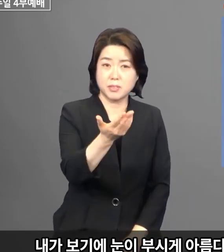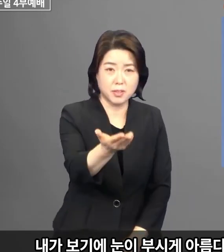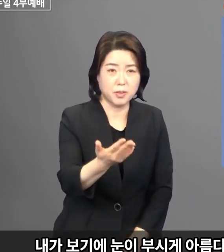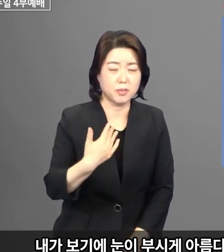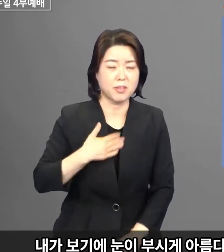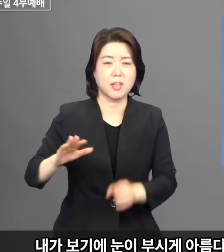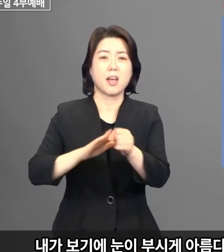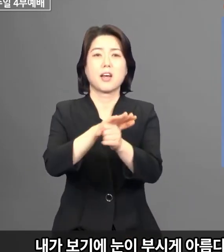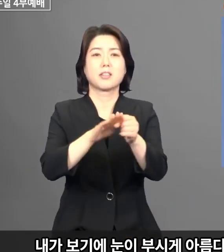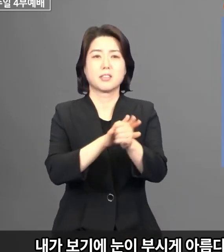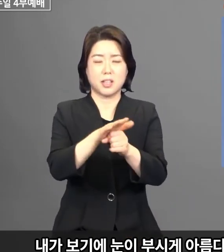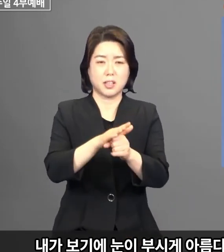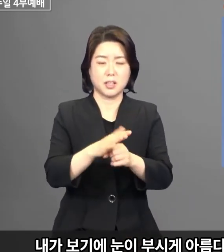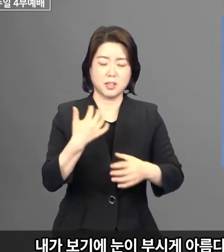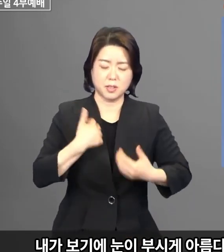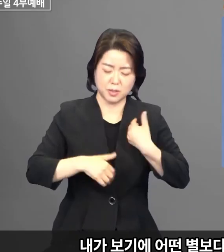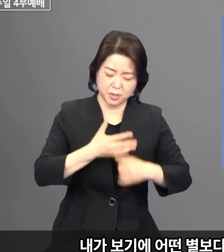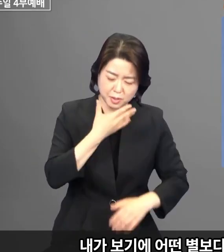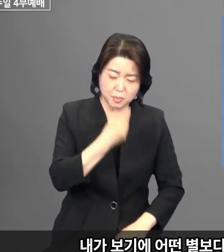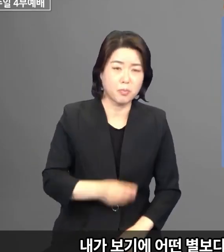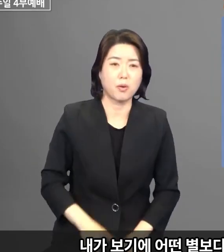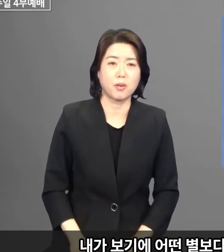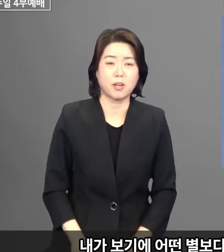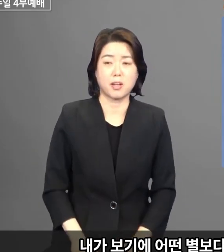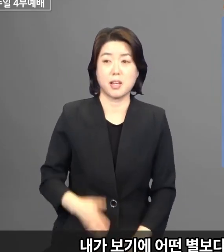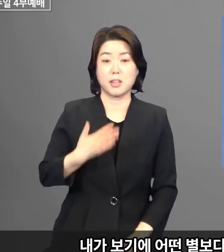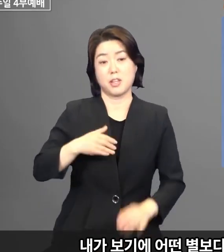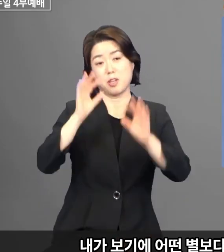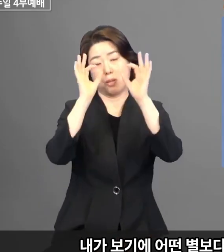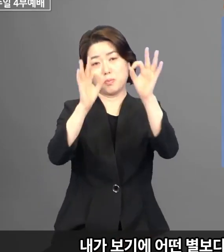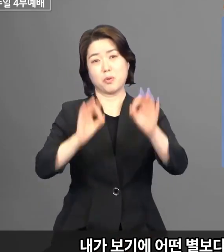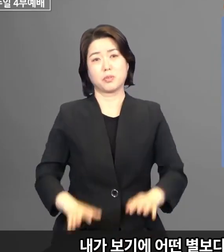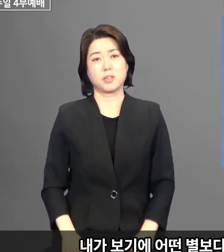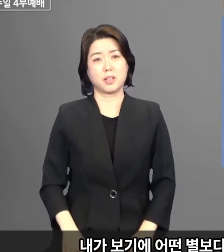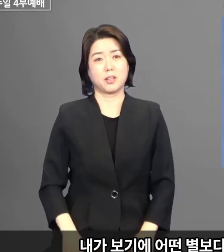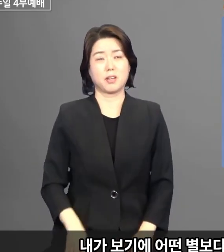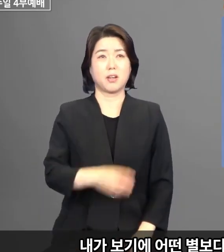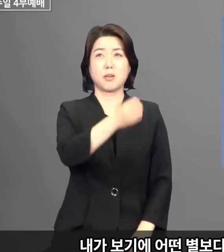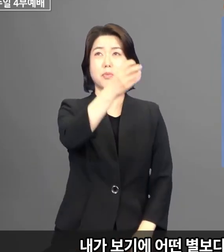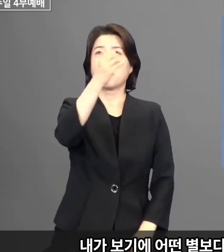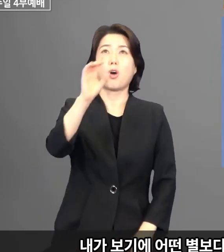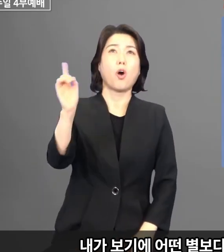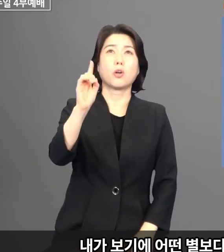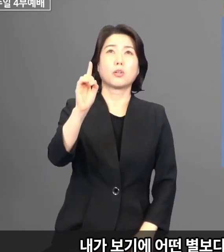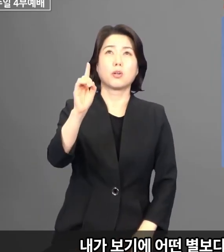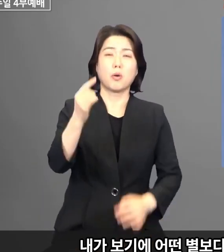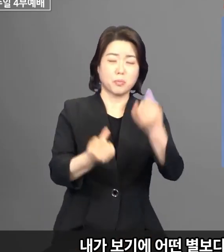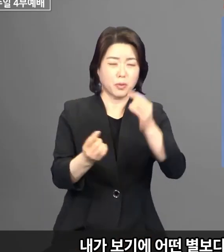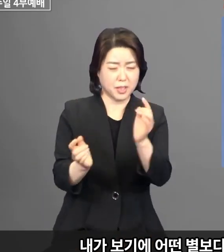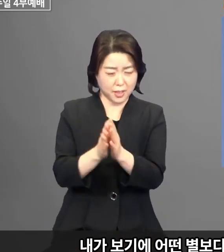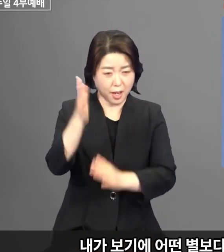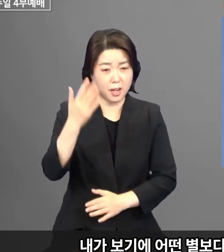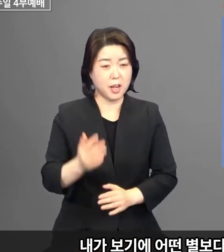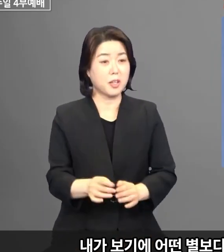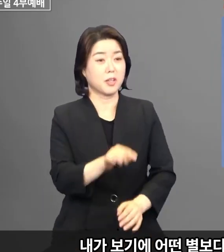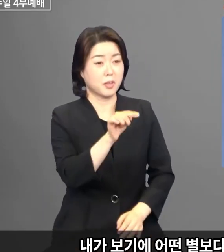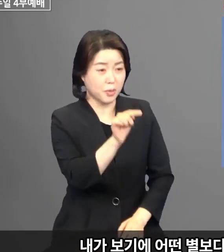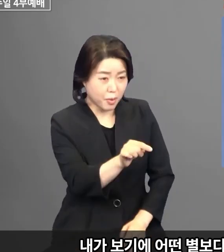내가 사랑해서 행복하다. 내가 보기에 어떤 별보다도 찬란하게 빛나는